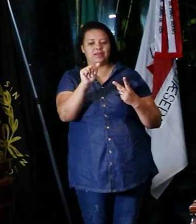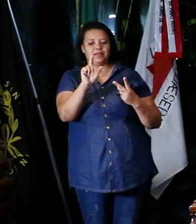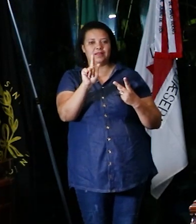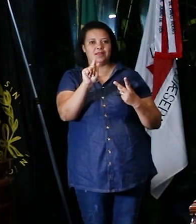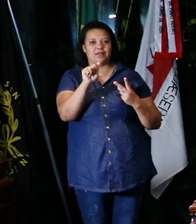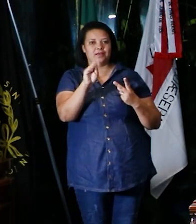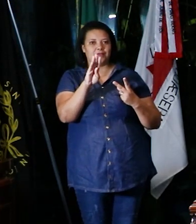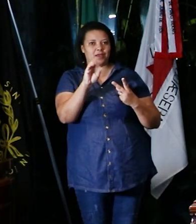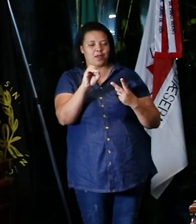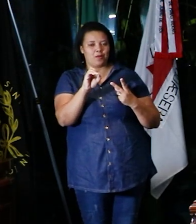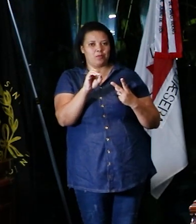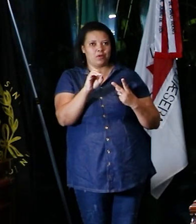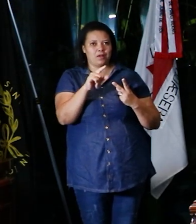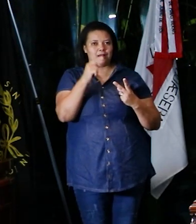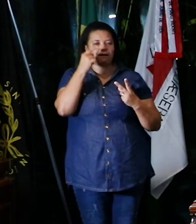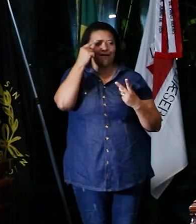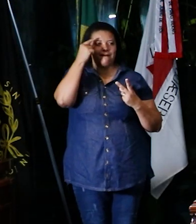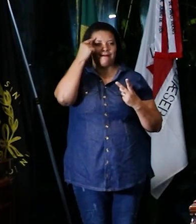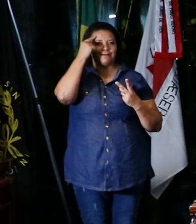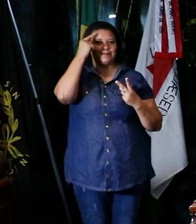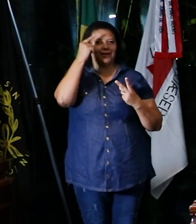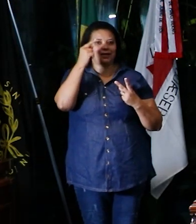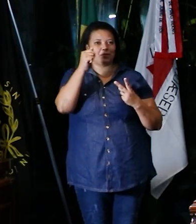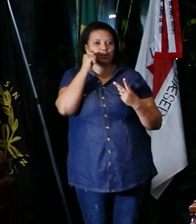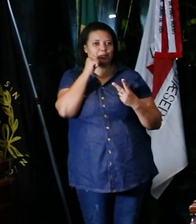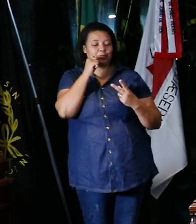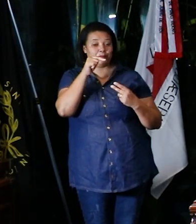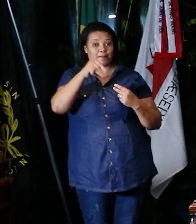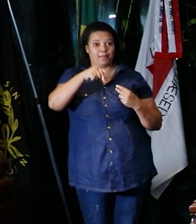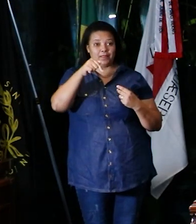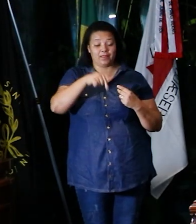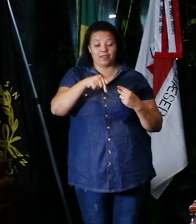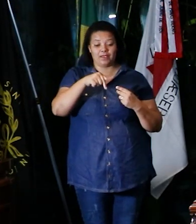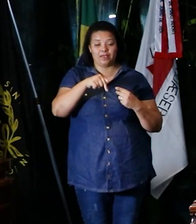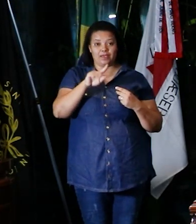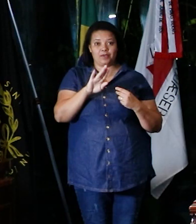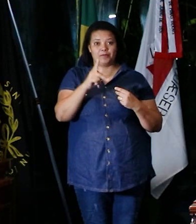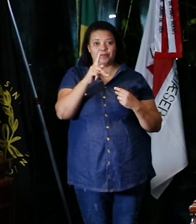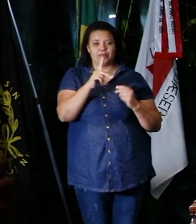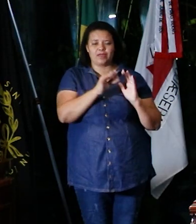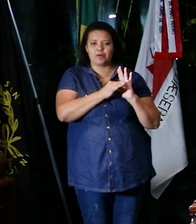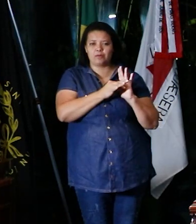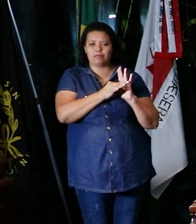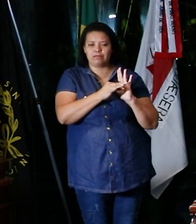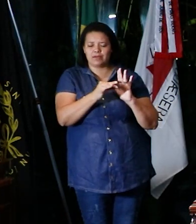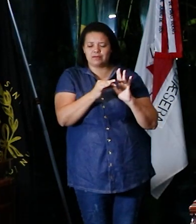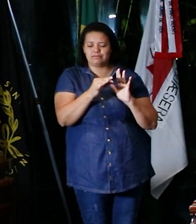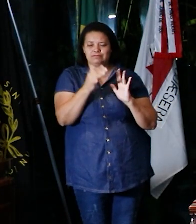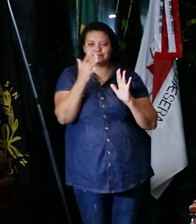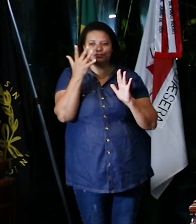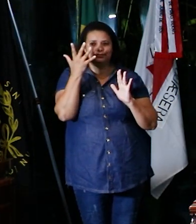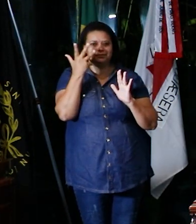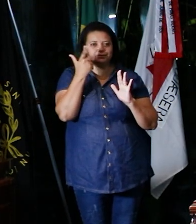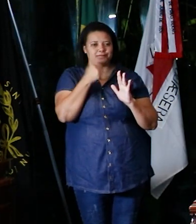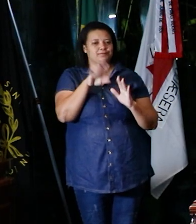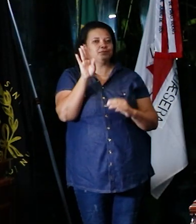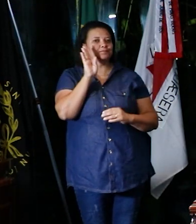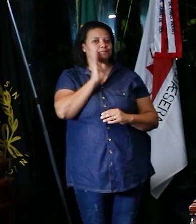maravilhosas sobre Greta Garbo em Belo Horizonte. Tentem ler, é uma maravilha.